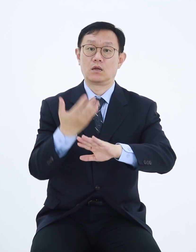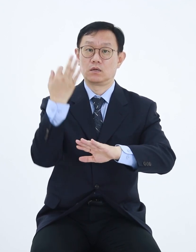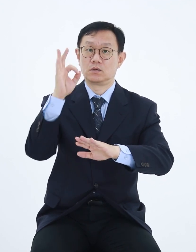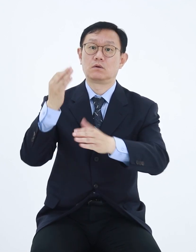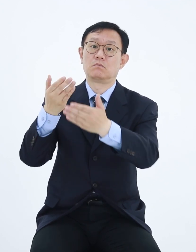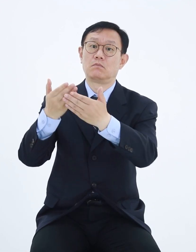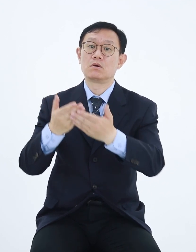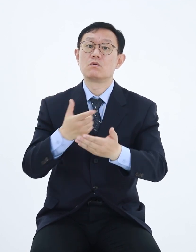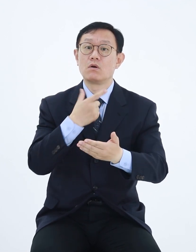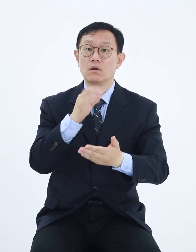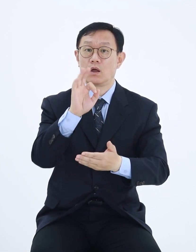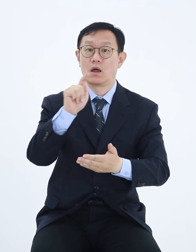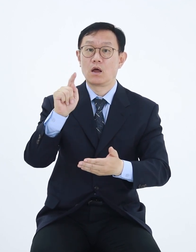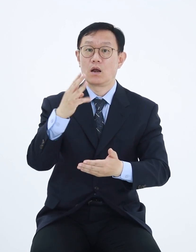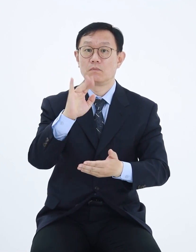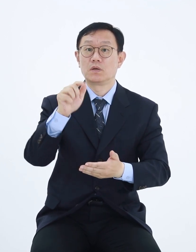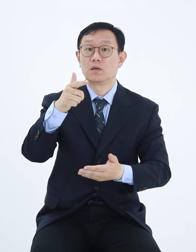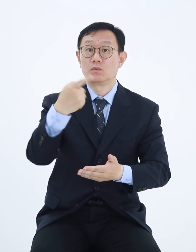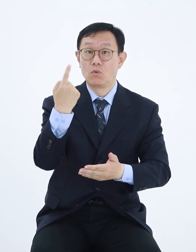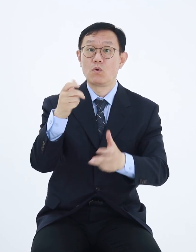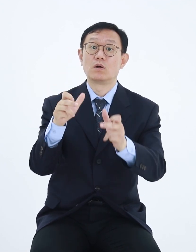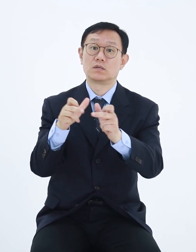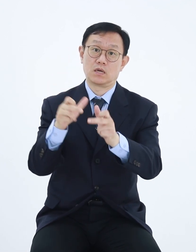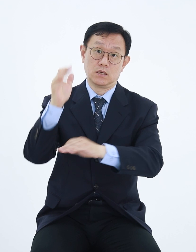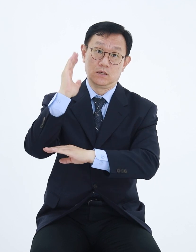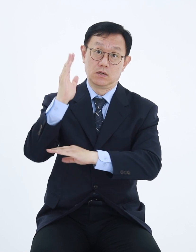싶은 알비노 장애인 이야기